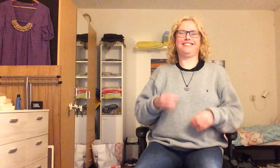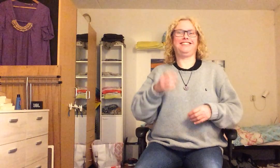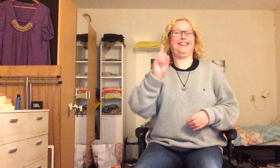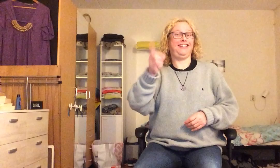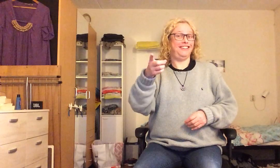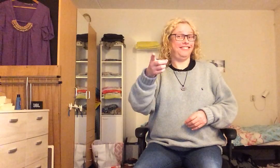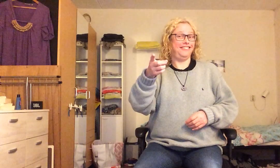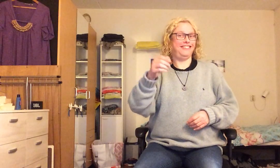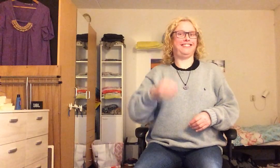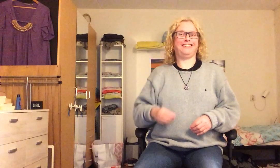Hey you!